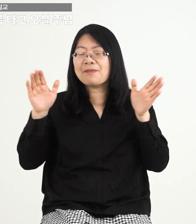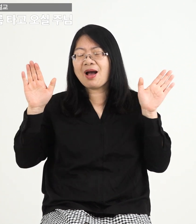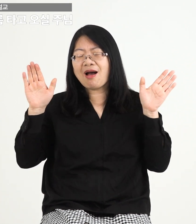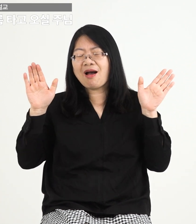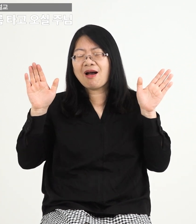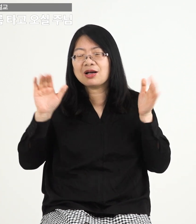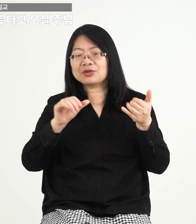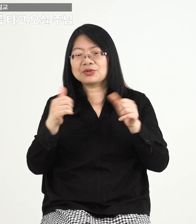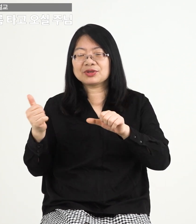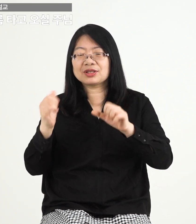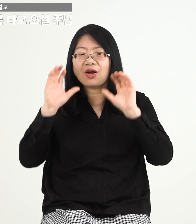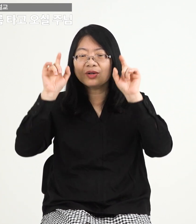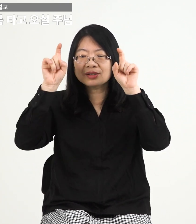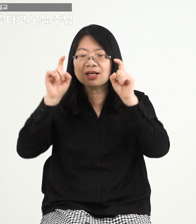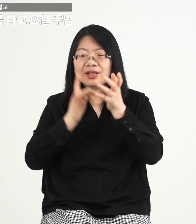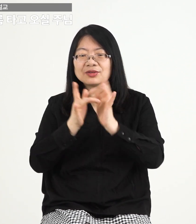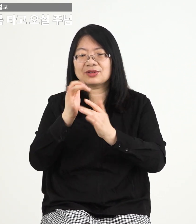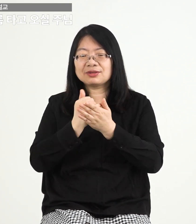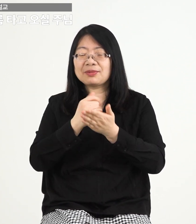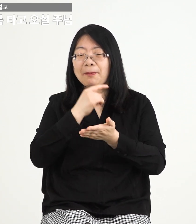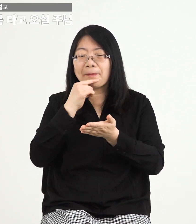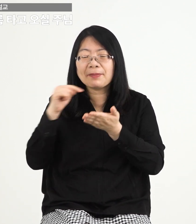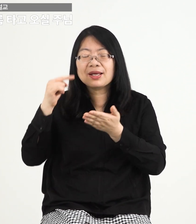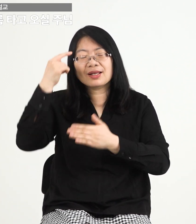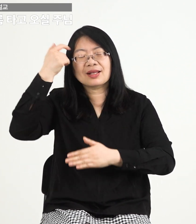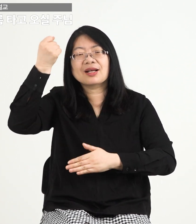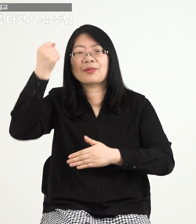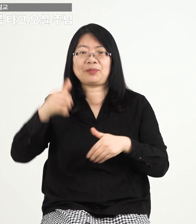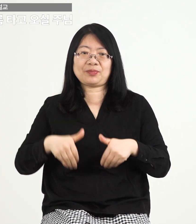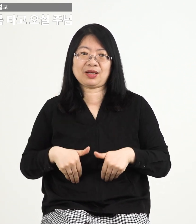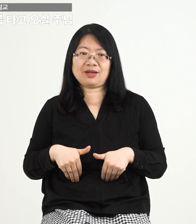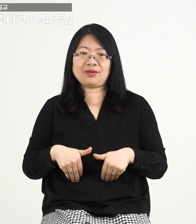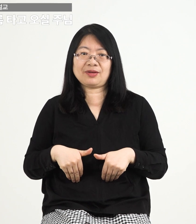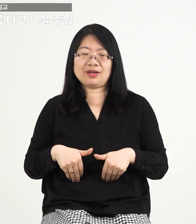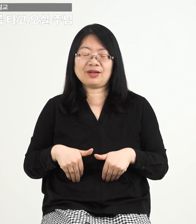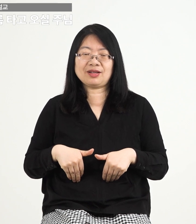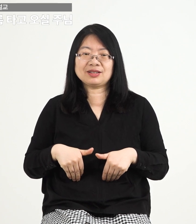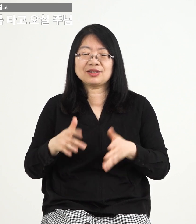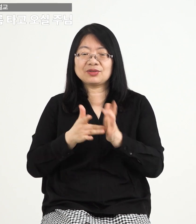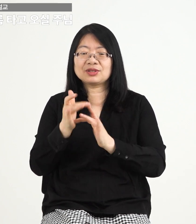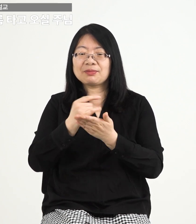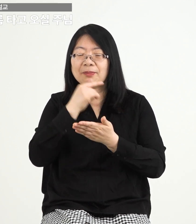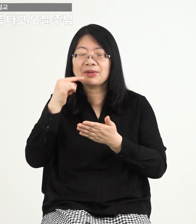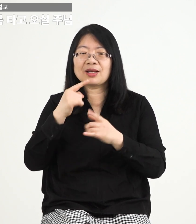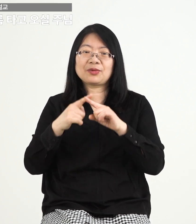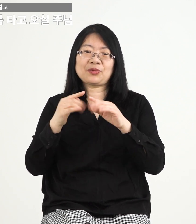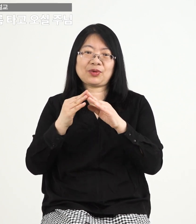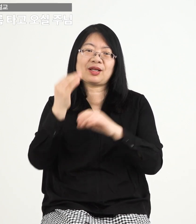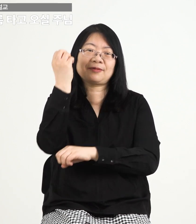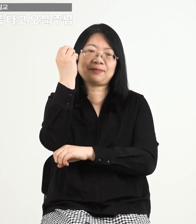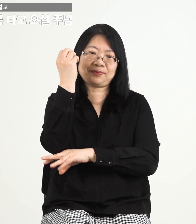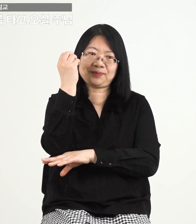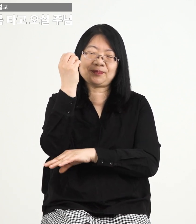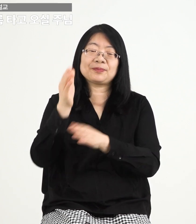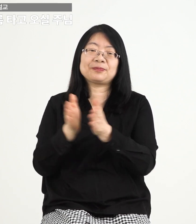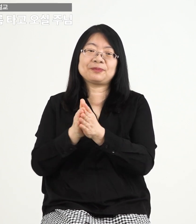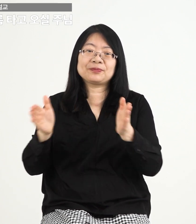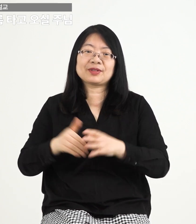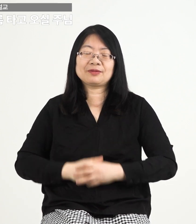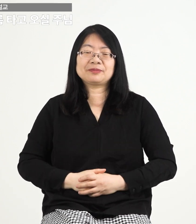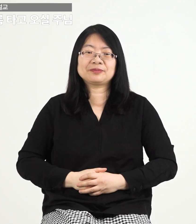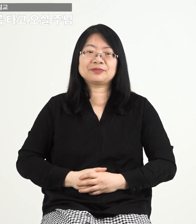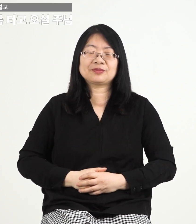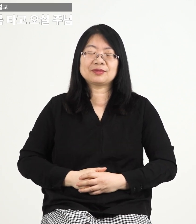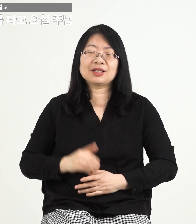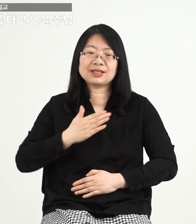생각해야 됩니다. 어린 양의 피. 이것이 교회의 토대예요. 내가 이 땅에 하나님의 백성으로